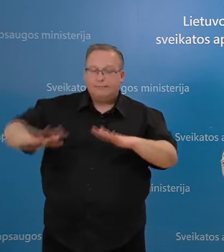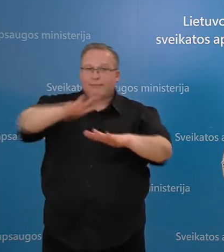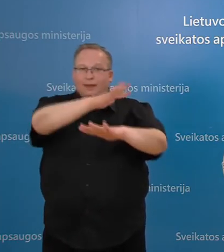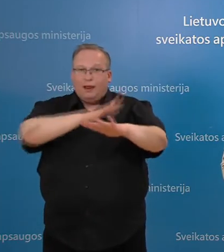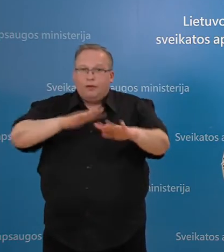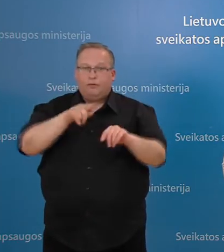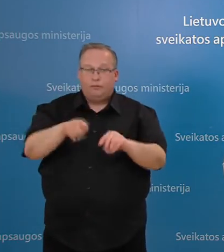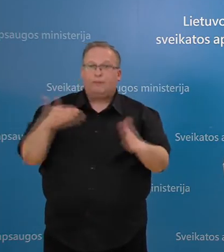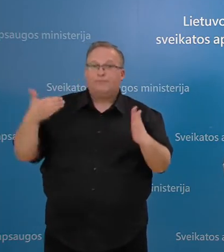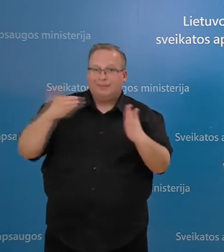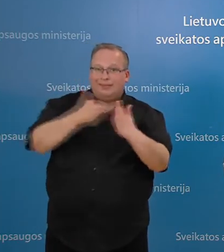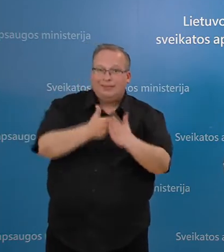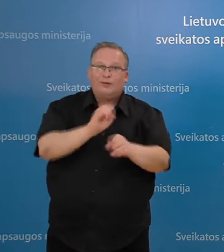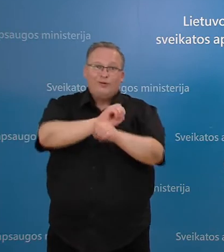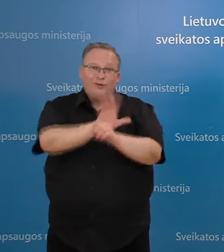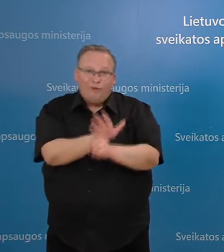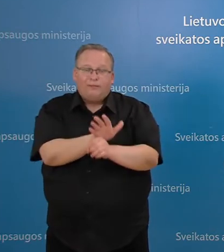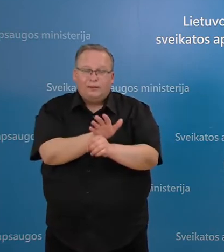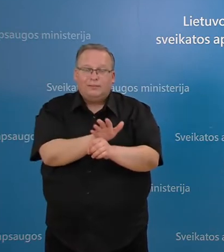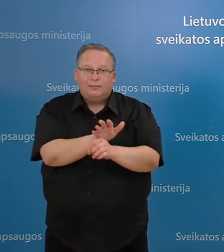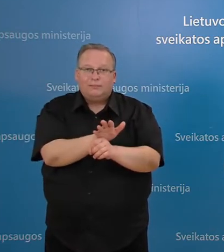iki COVID-19,